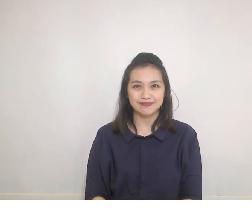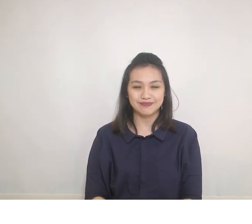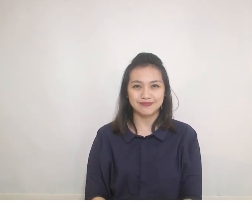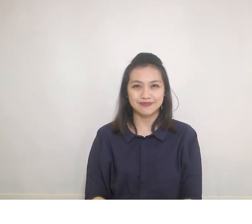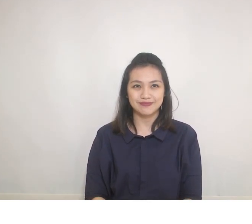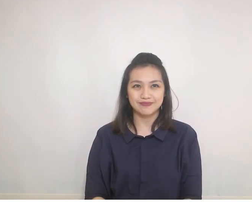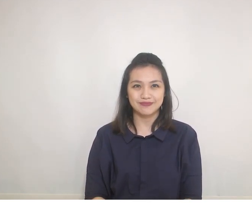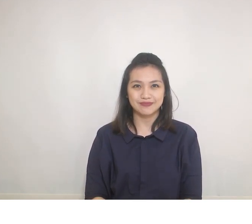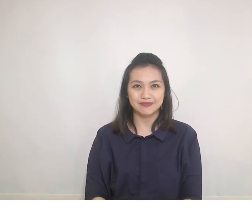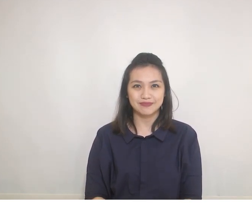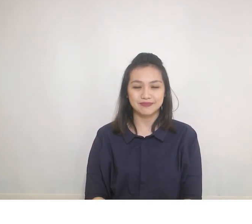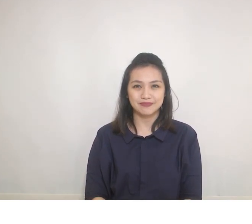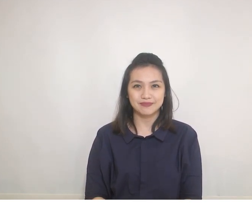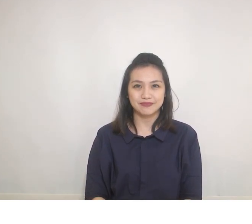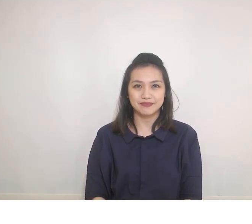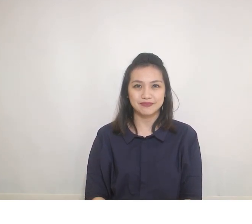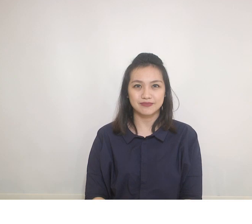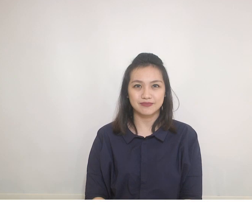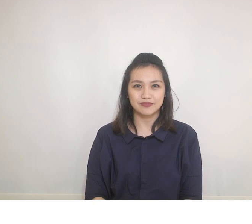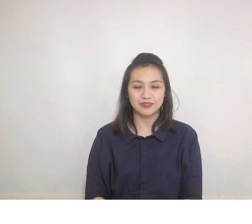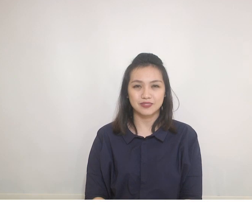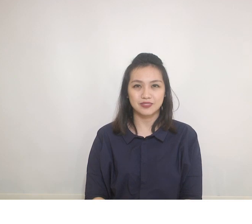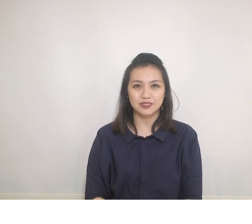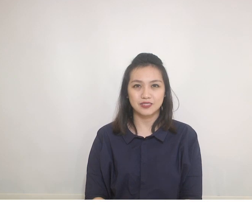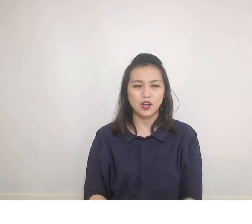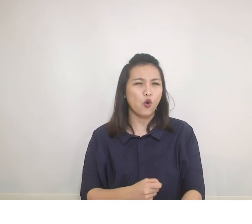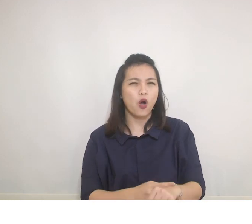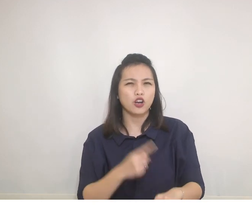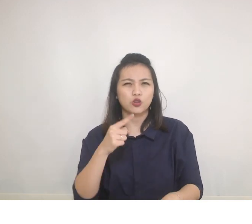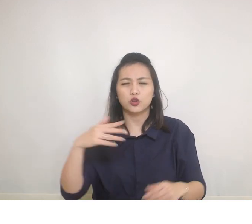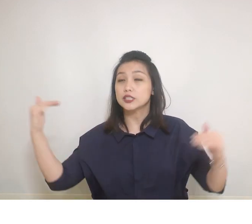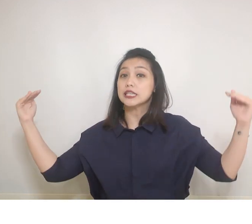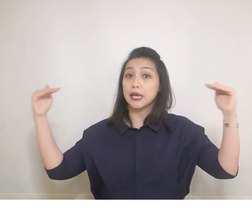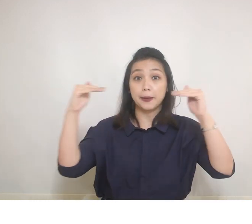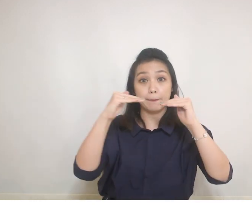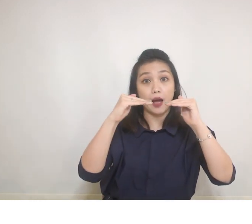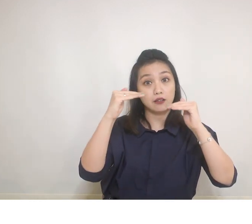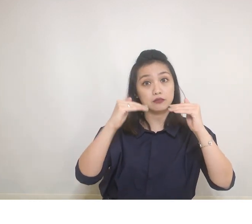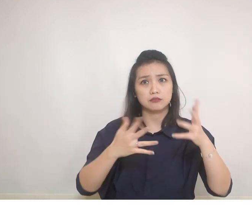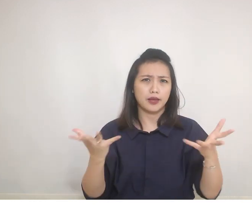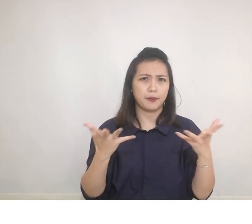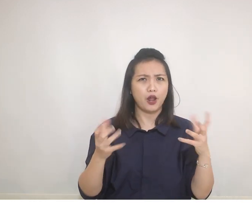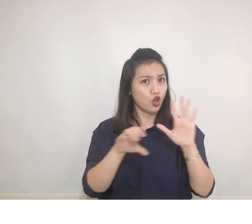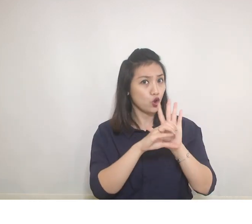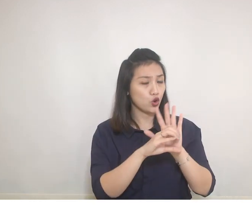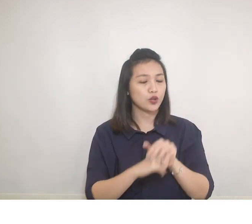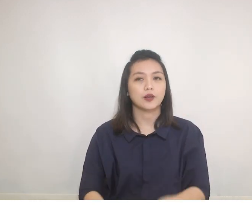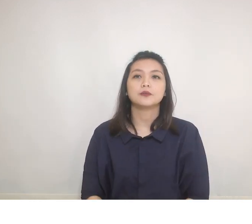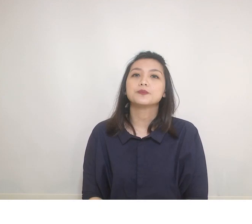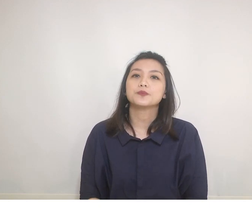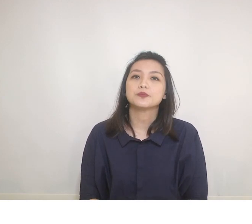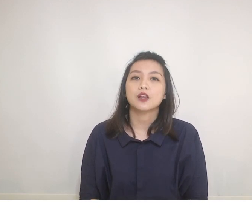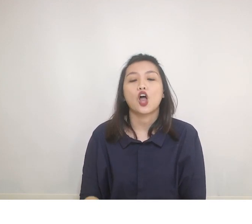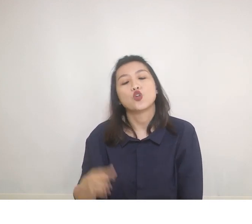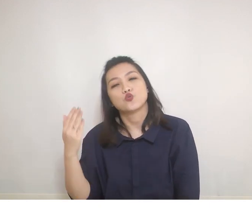ada masalah atau apa ya, kayak diatur gitu loh kok. Jadi ada saatnya jam-jam hari-hari tertentu, entah kenapa permasalahan tuh